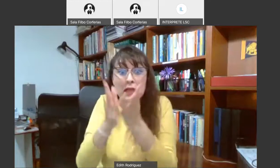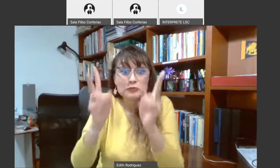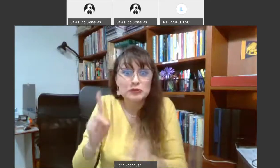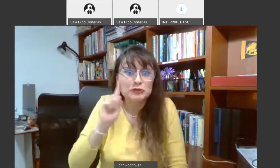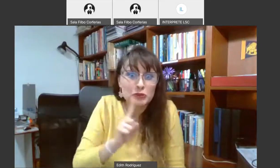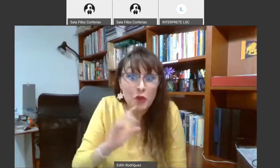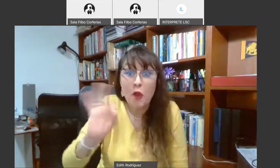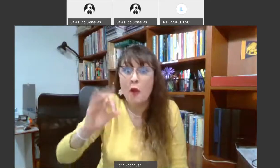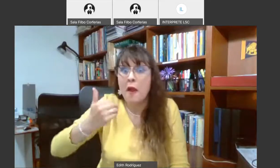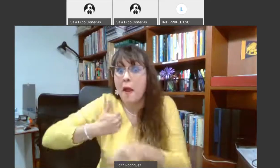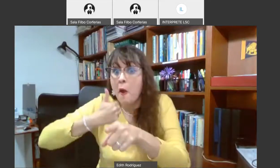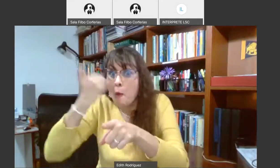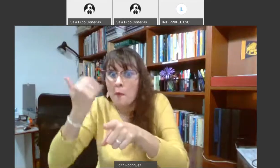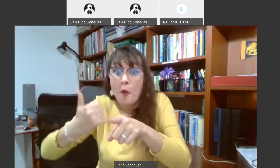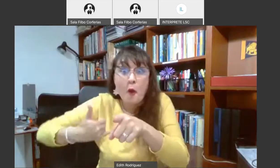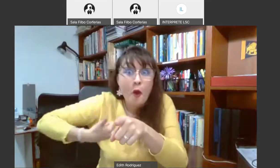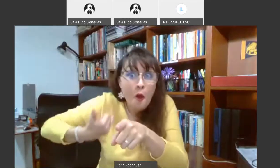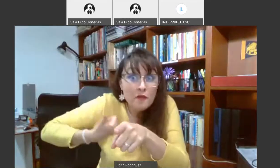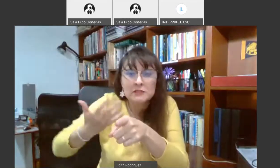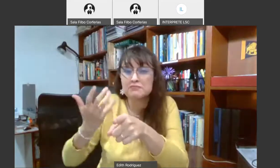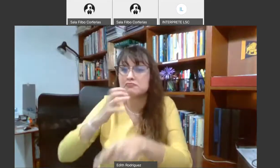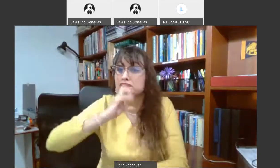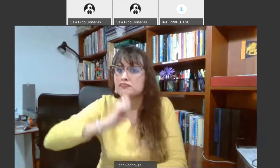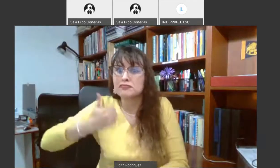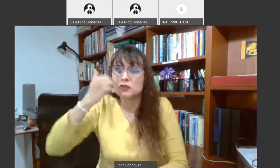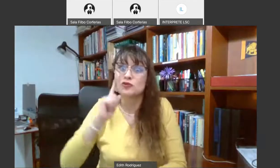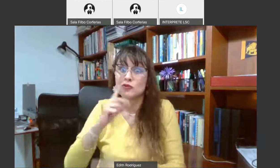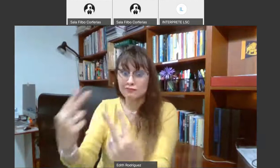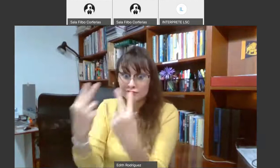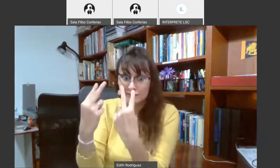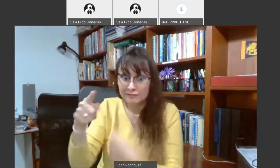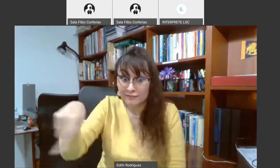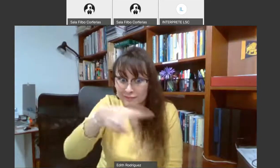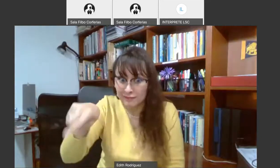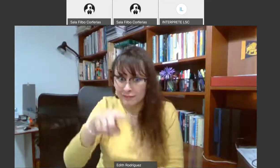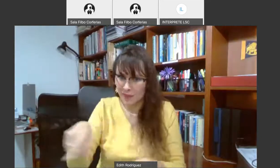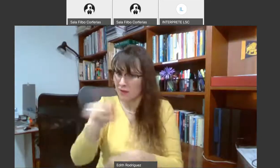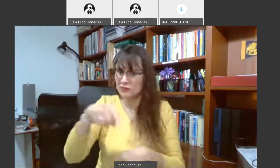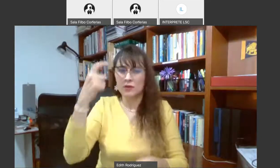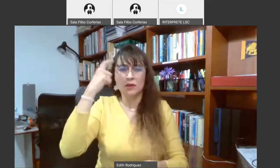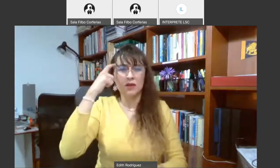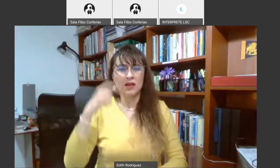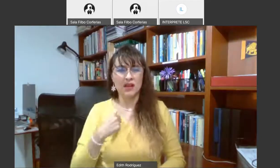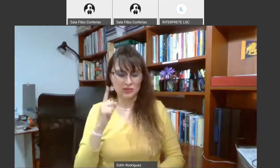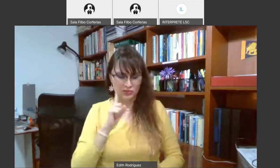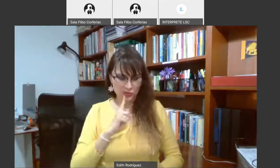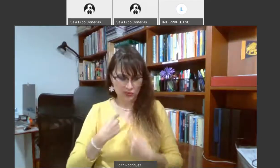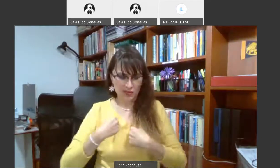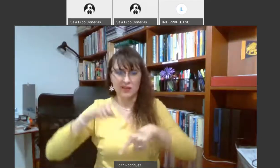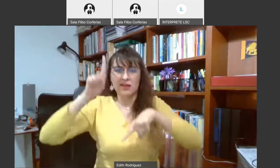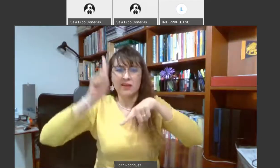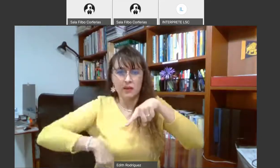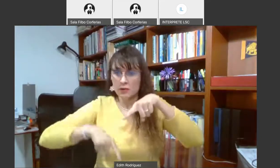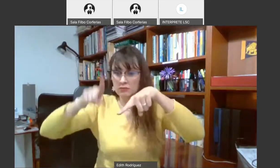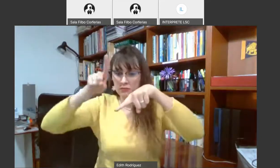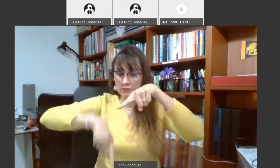Bueno. Ahora, no sé si de pronto nos están viendo estudiantes, jóvenes, adultos, todas las personas que